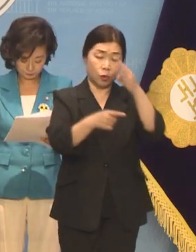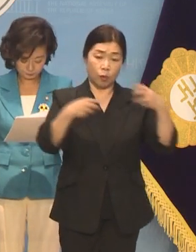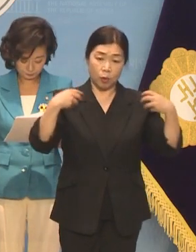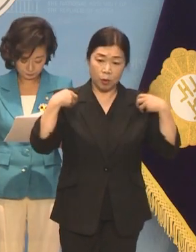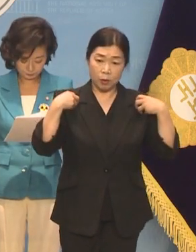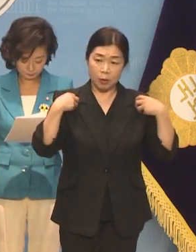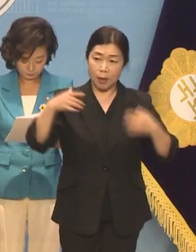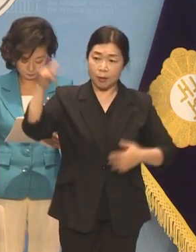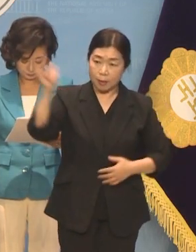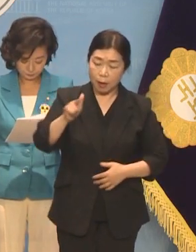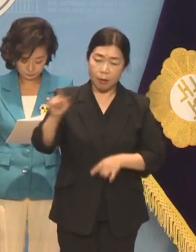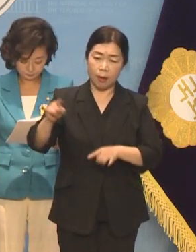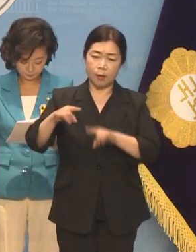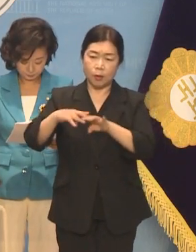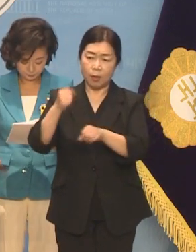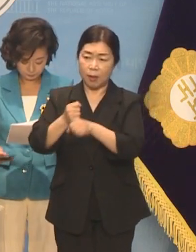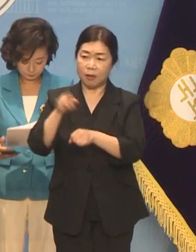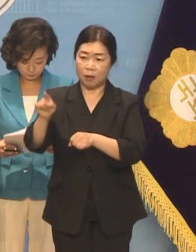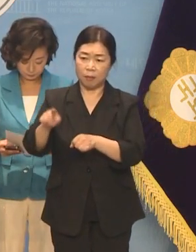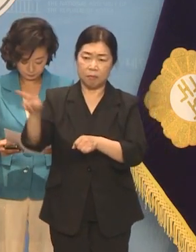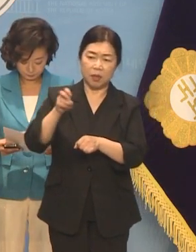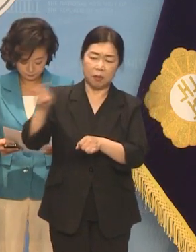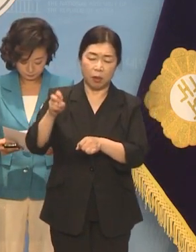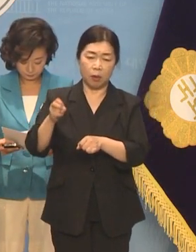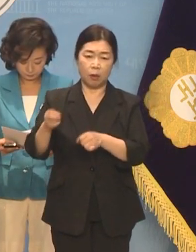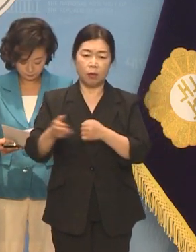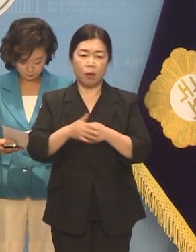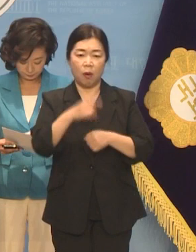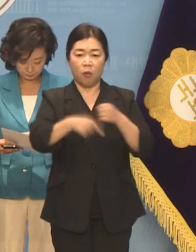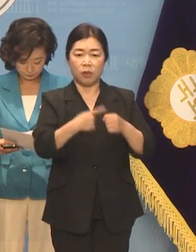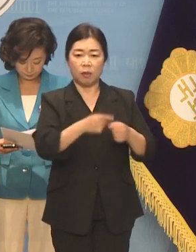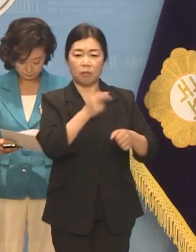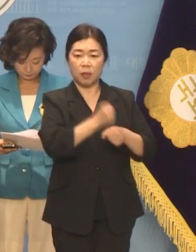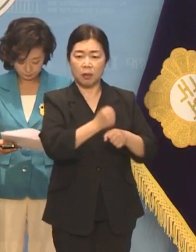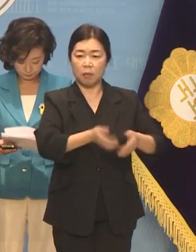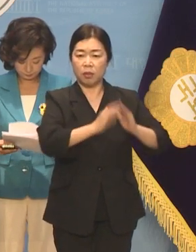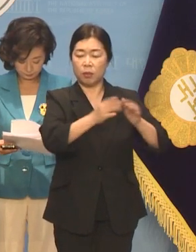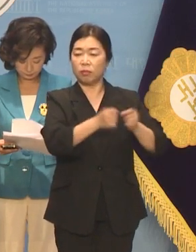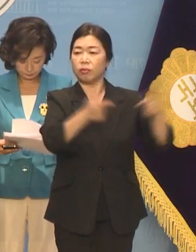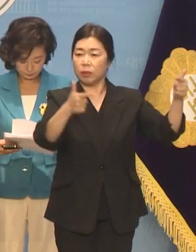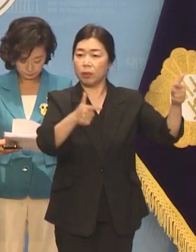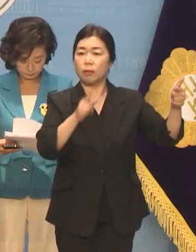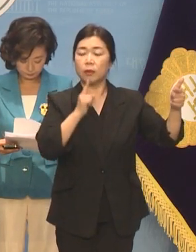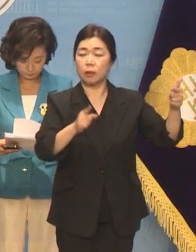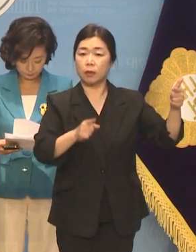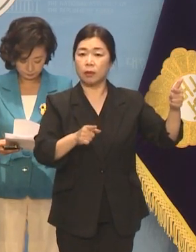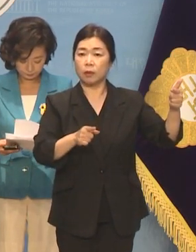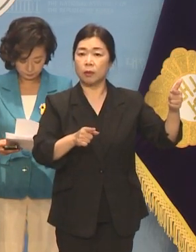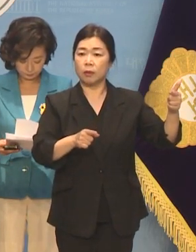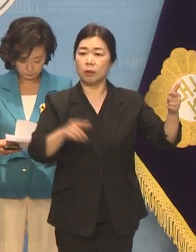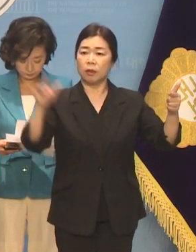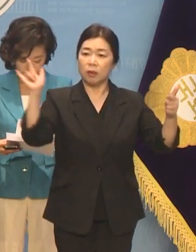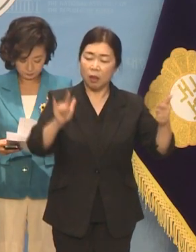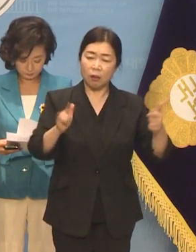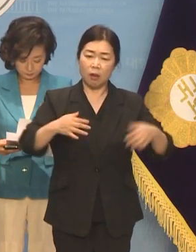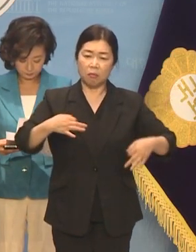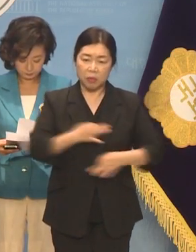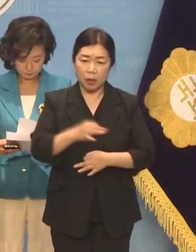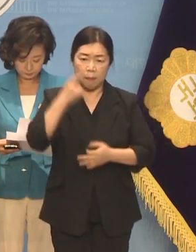때리기에 골몰하는 것에 경악을 금치 못하고 있다. 태양광 비리 적발 실적을